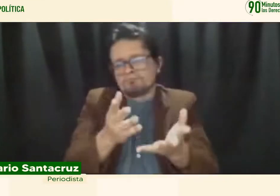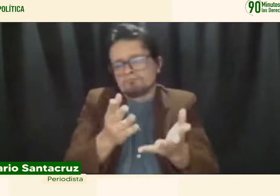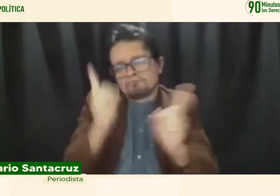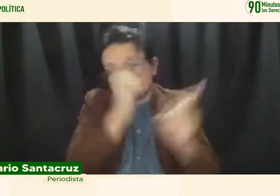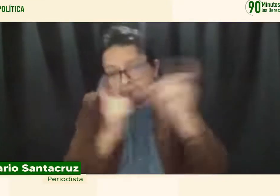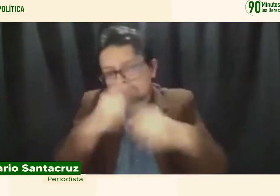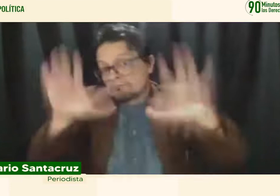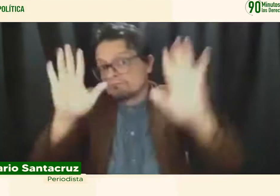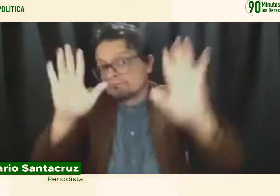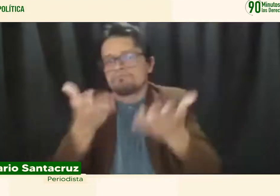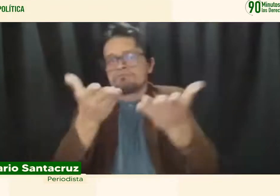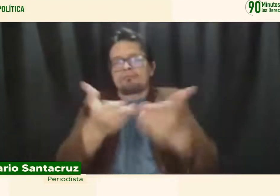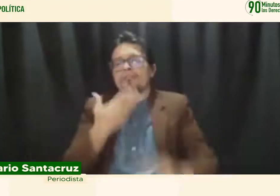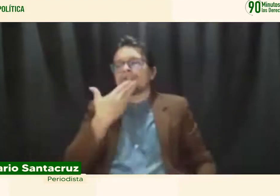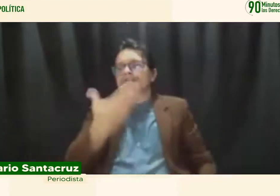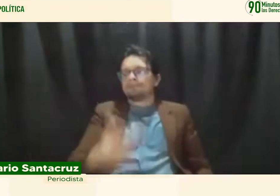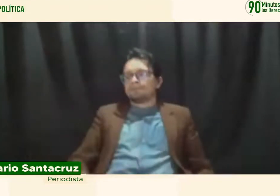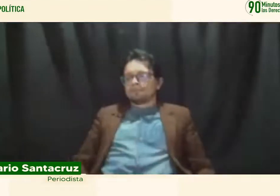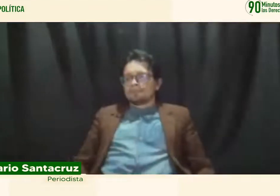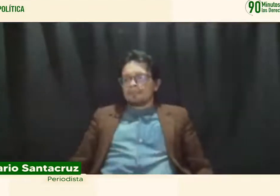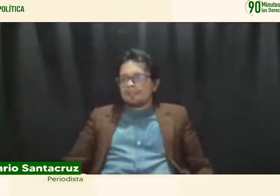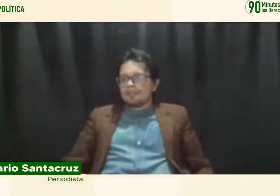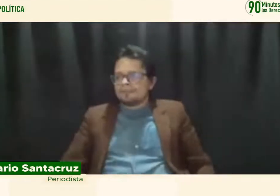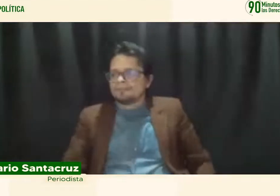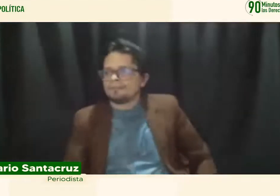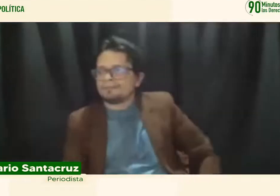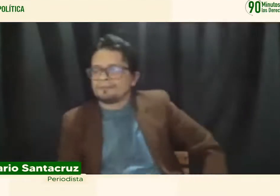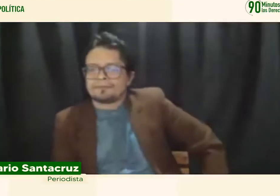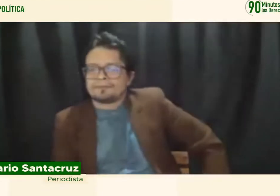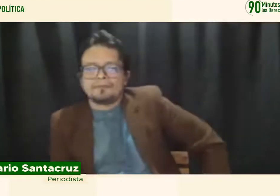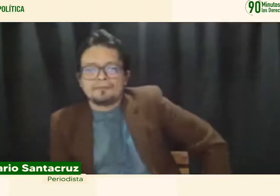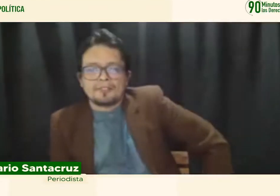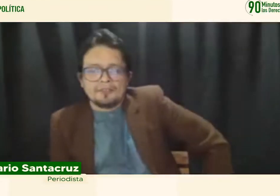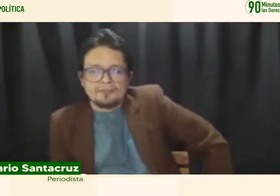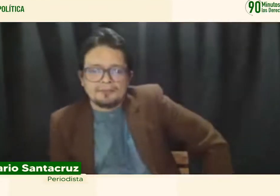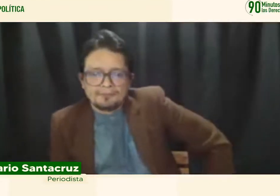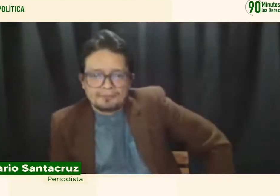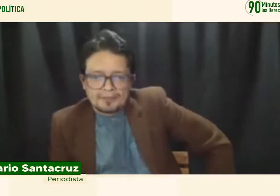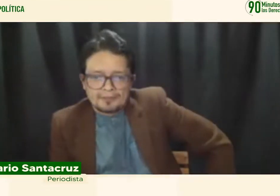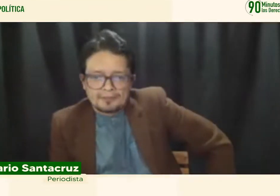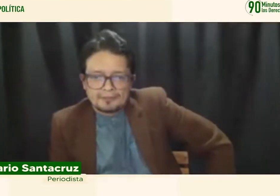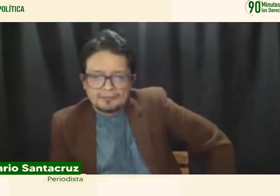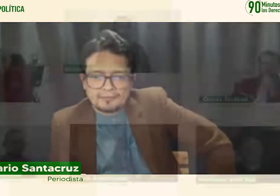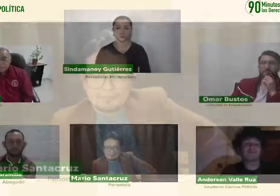todo el derecho a la accesibilidad yo creo que esa es una reflexión que quiero dejar al final para todos ustedes